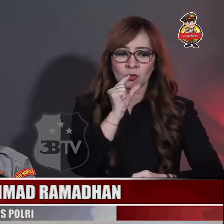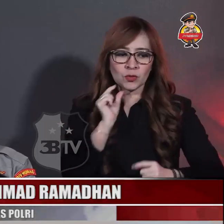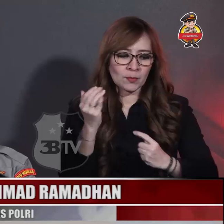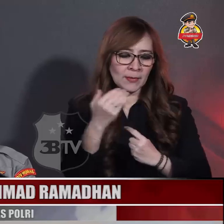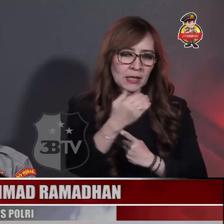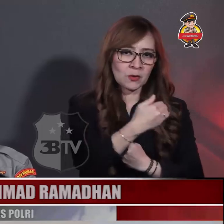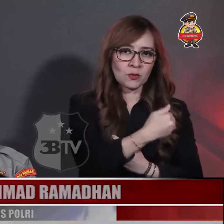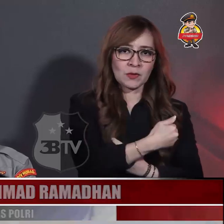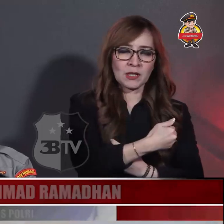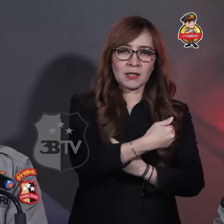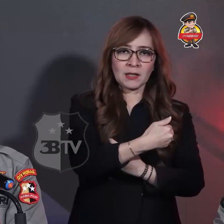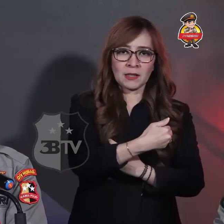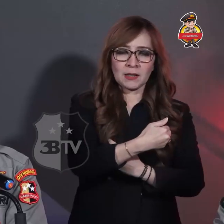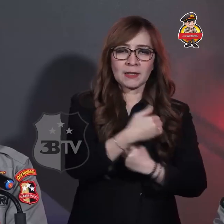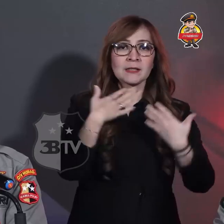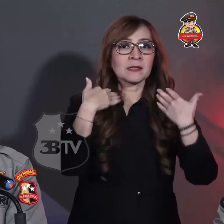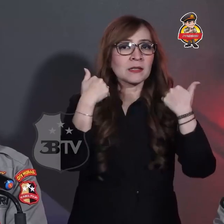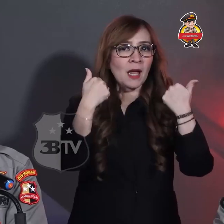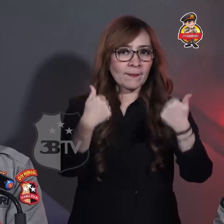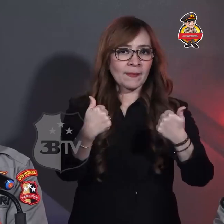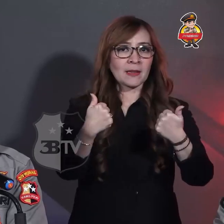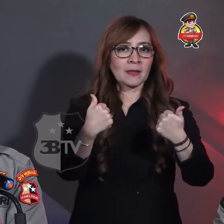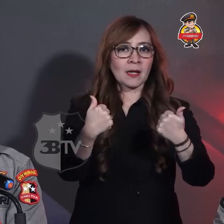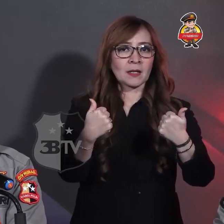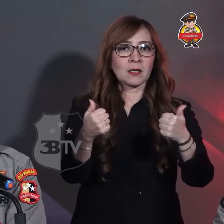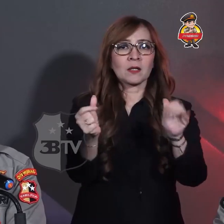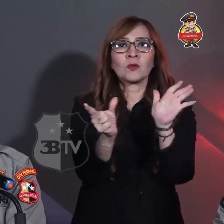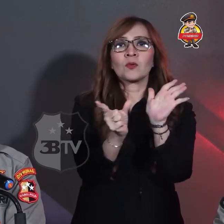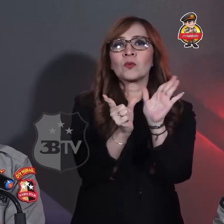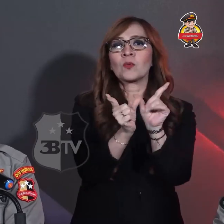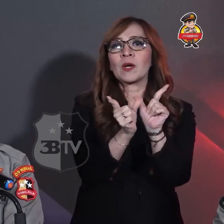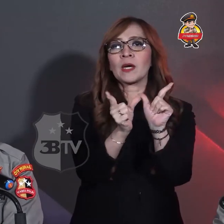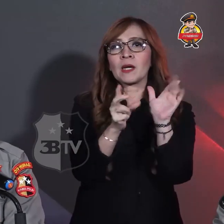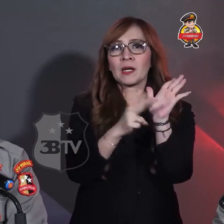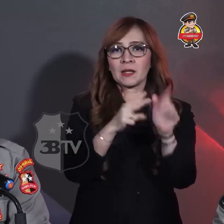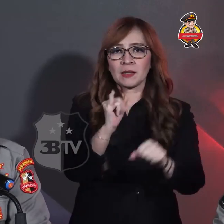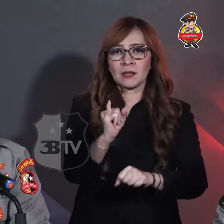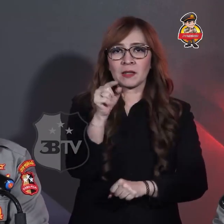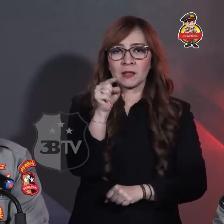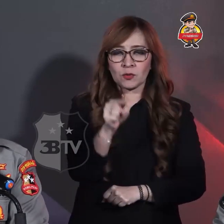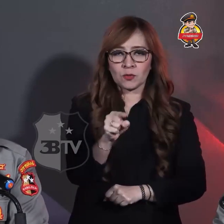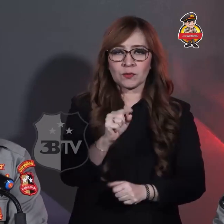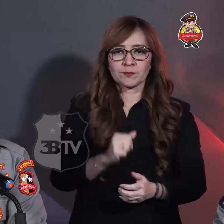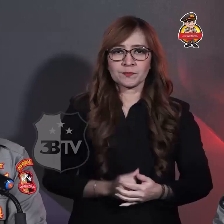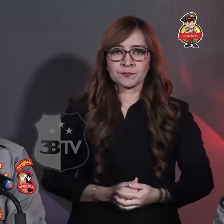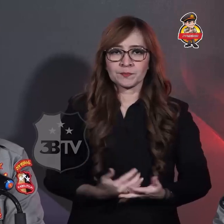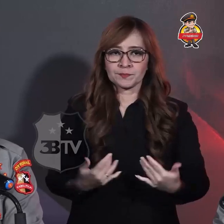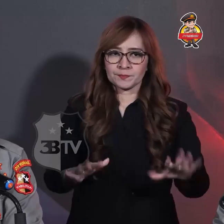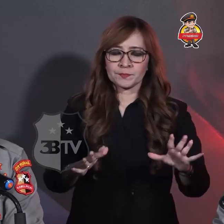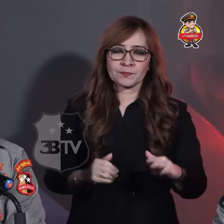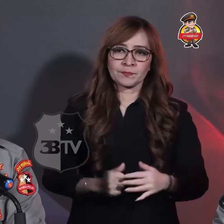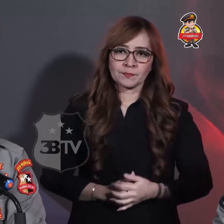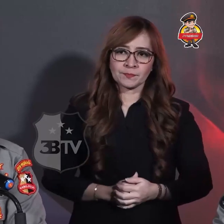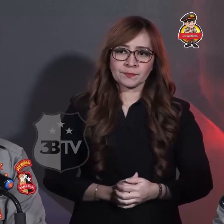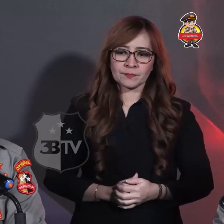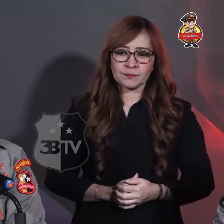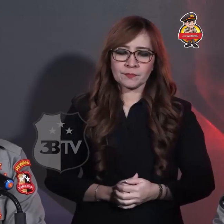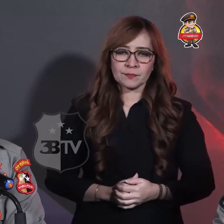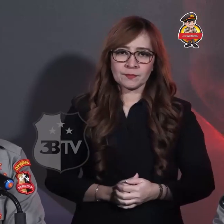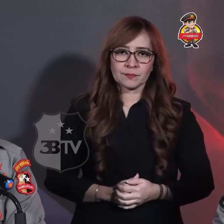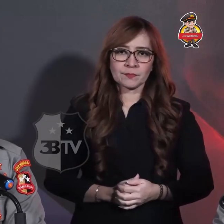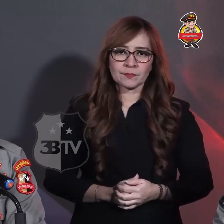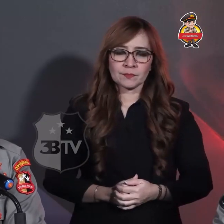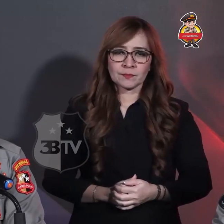perlindungan dalam rangka menyelamatkan warga negara Indonesia tadi. Baik, itu proloh. Kemudian kami